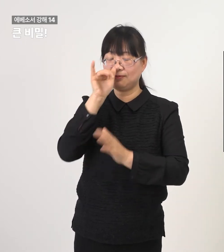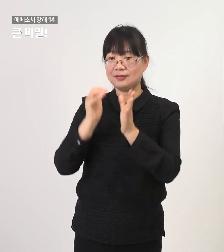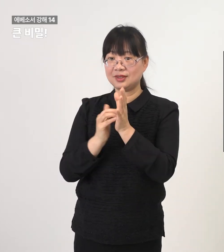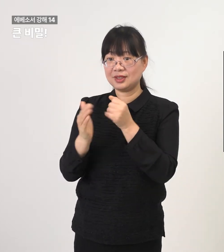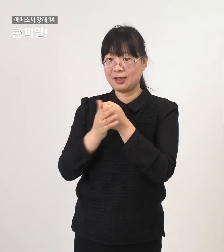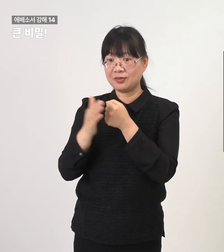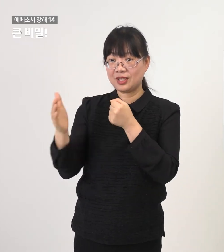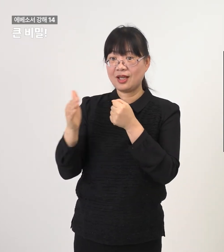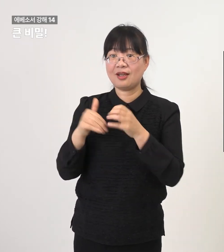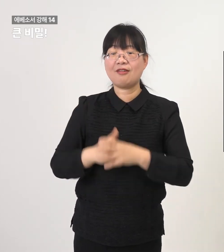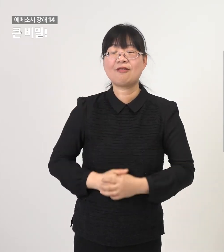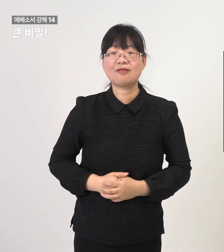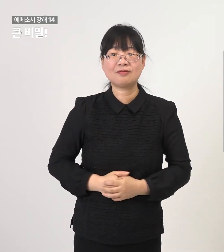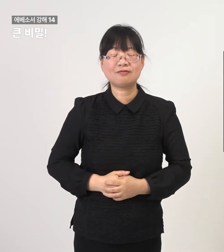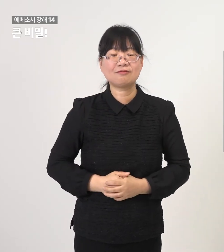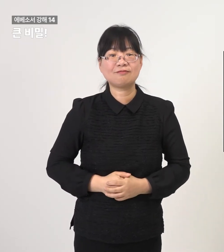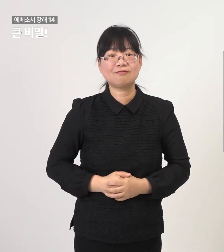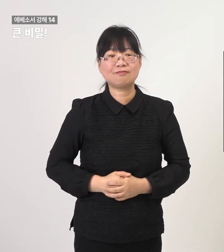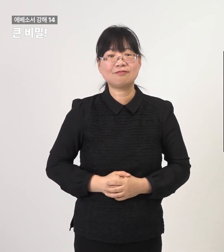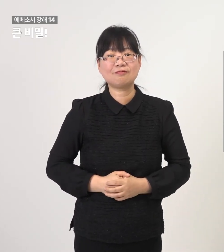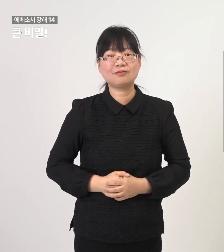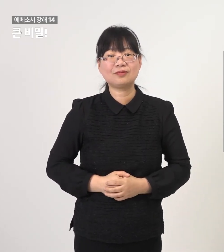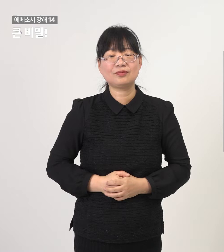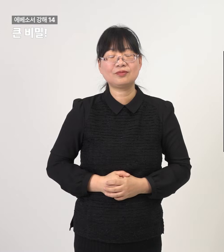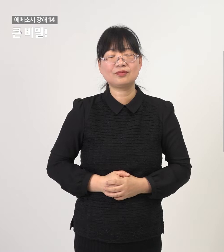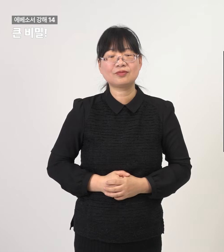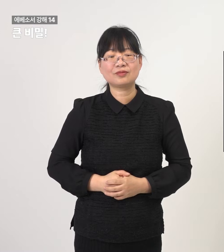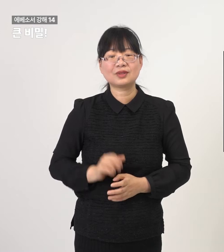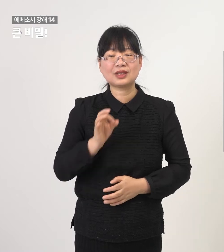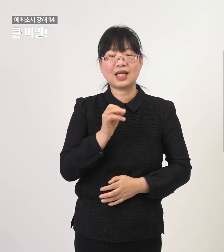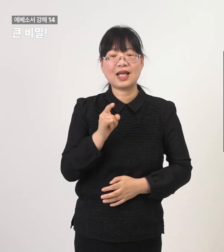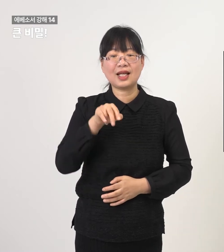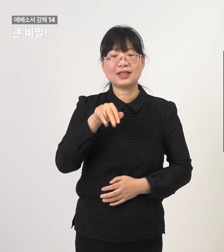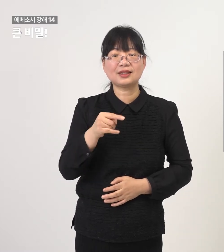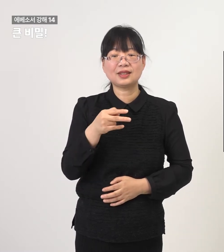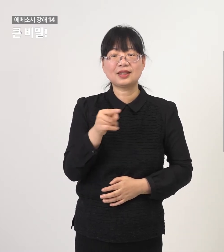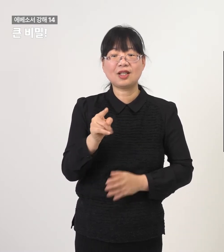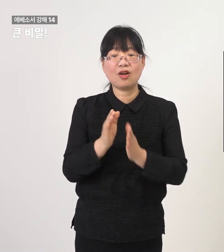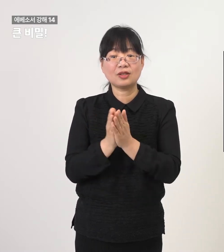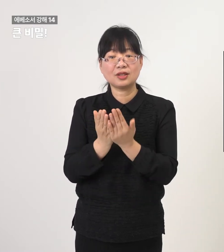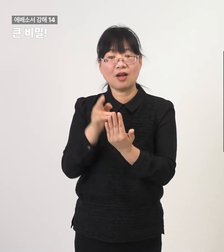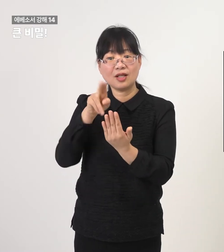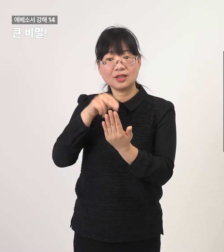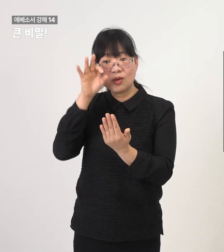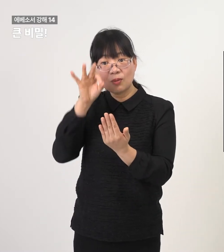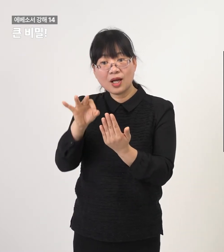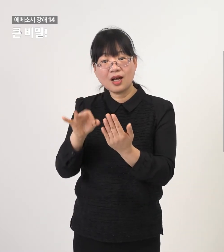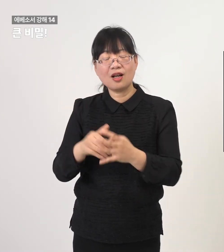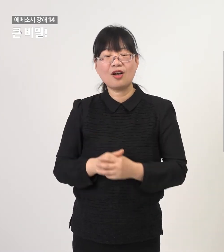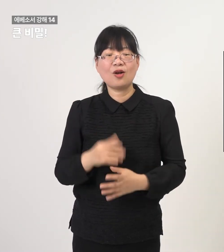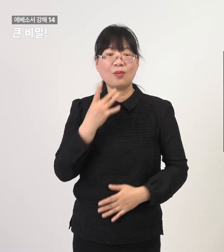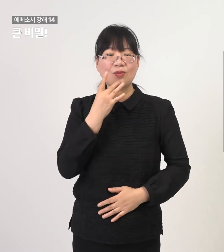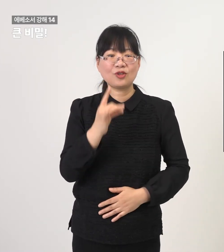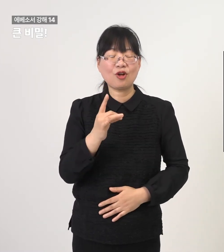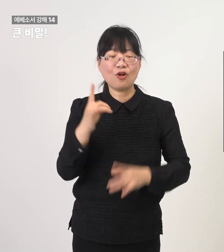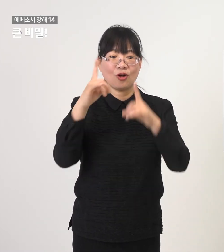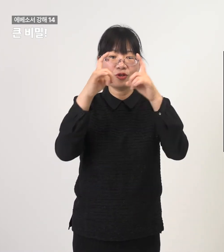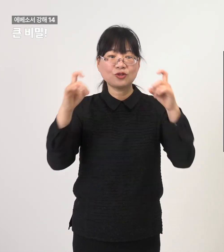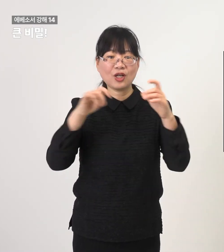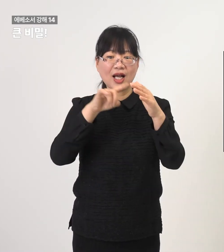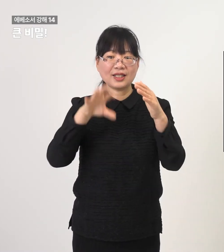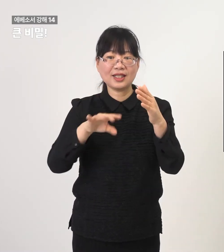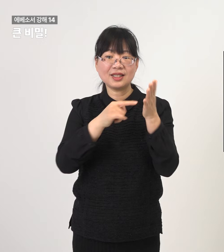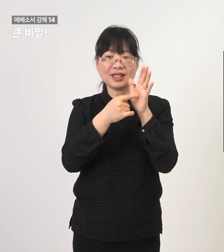거예요. 그러니까 이 에스더서는 물론 궁궐 안에서